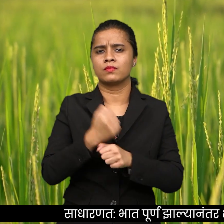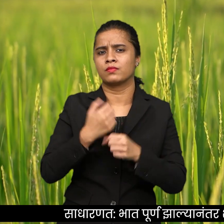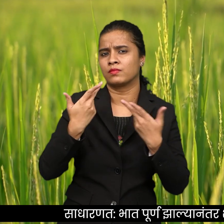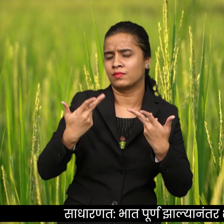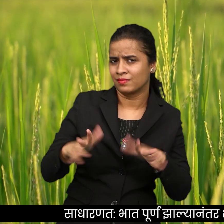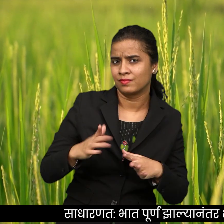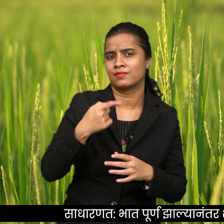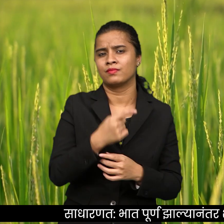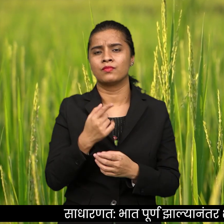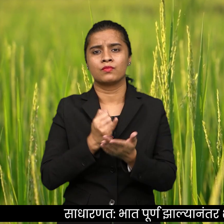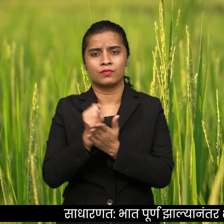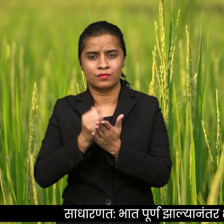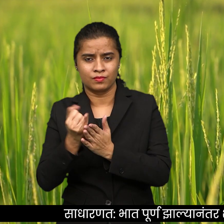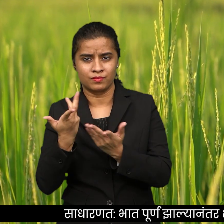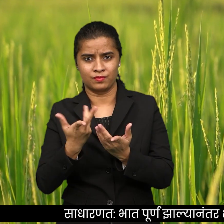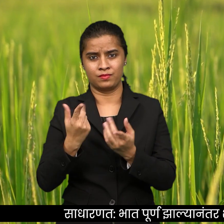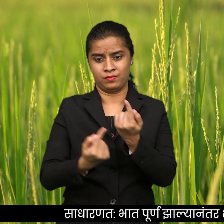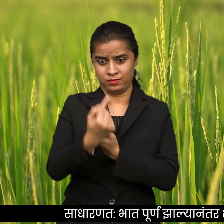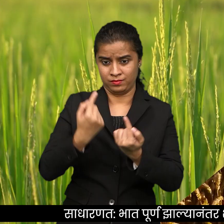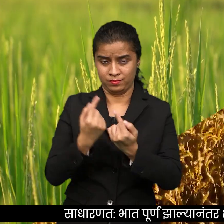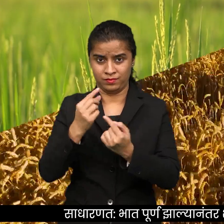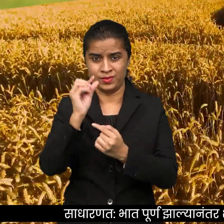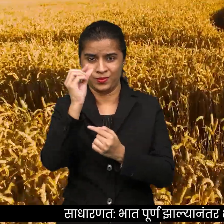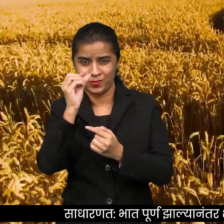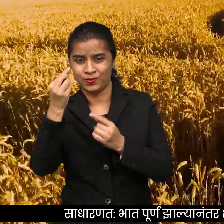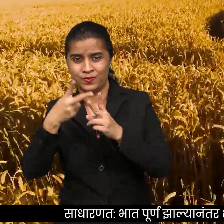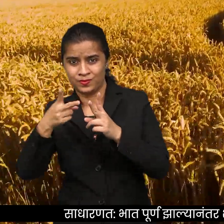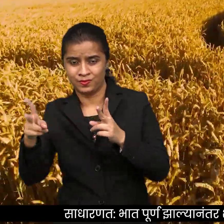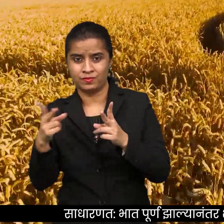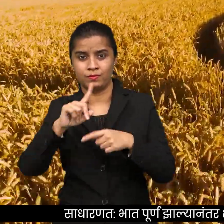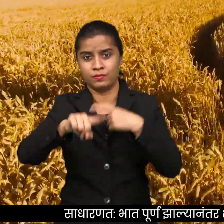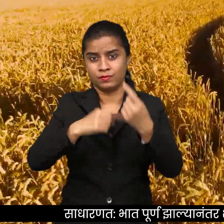साधारणतः भात पूर्ण झाल्यानंतर शेतकरी कडधान्याची लागवड करतात.